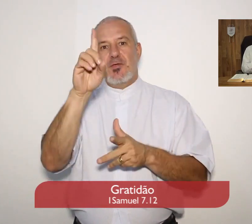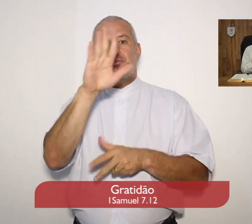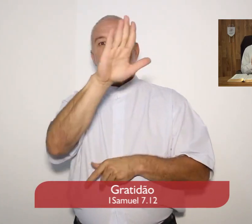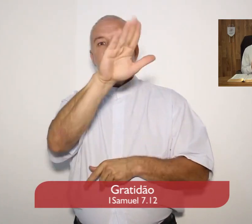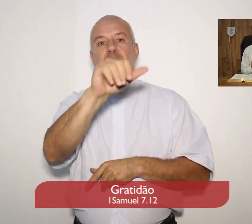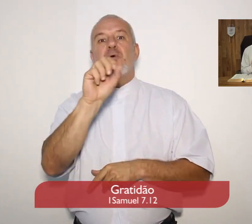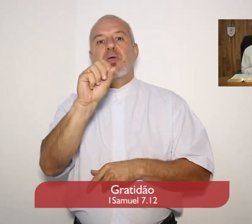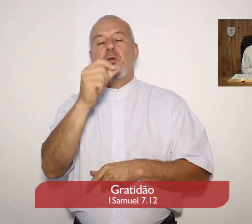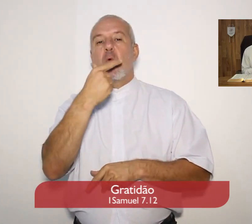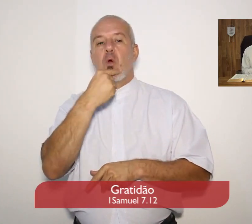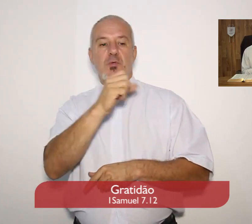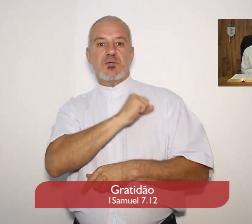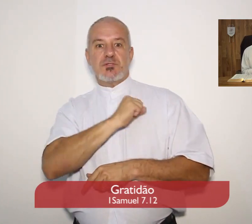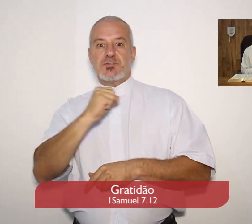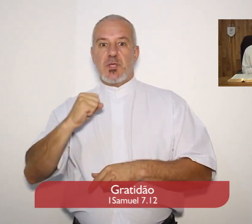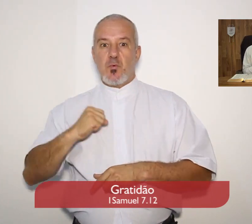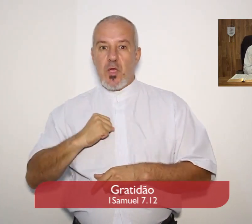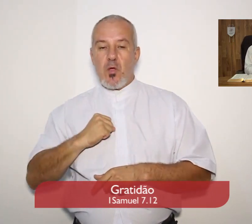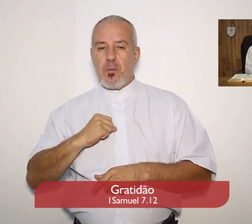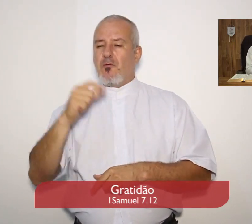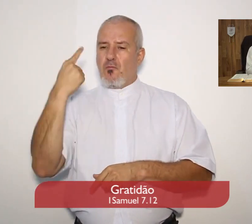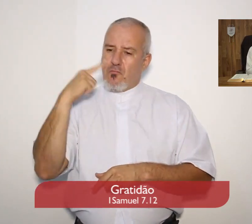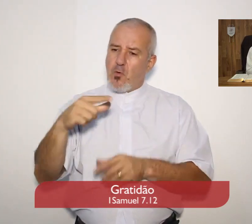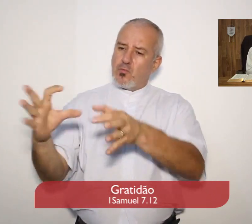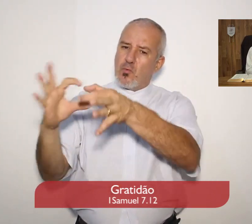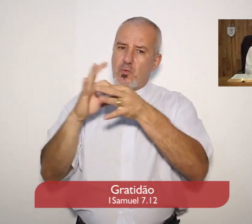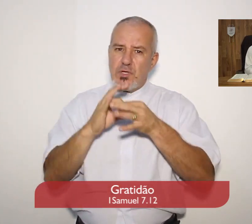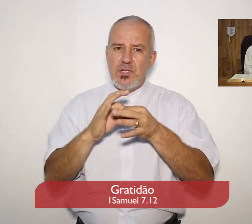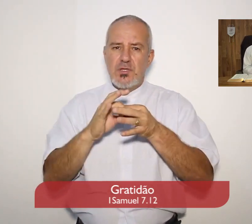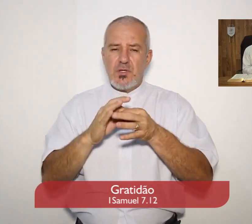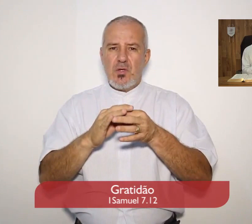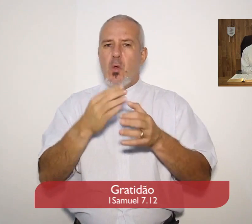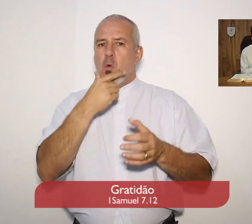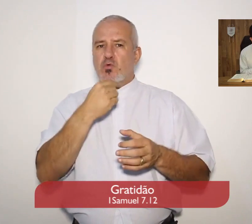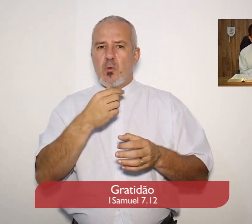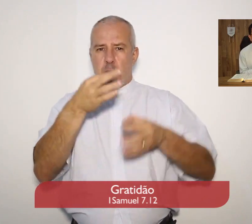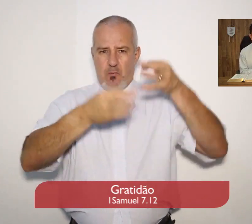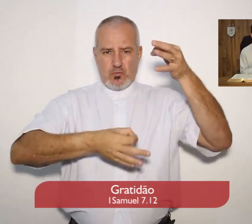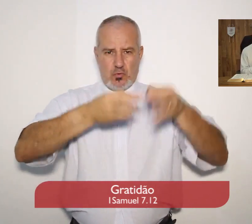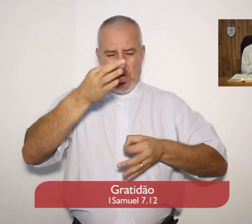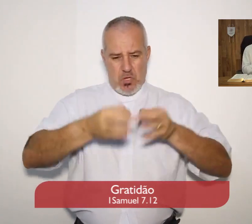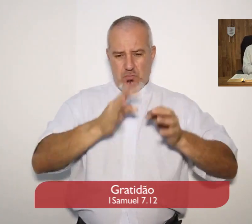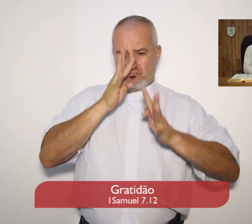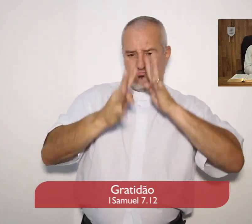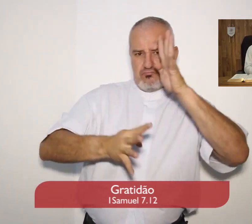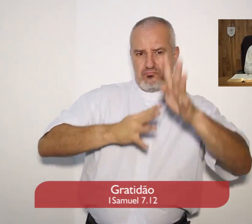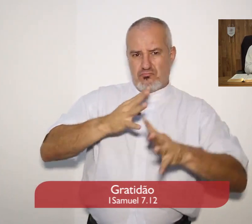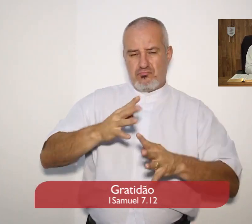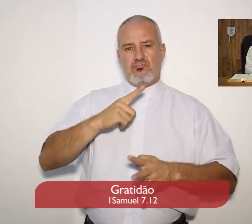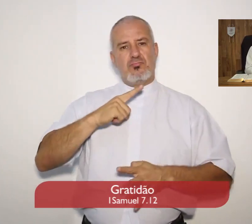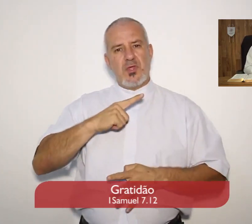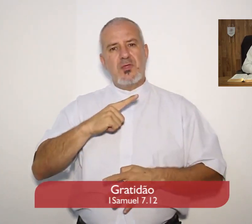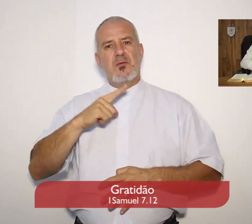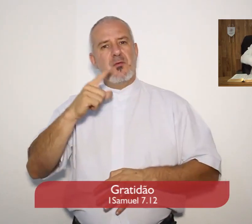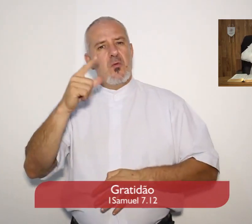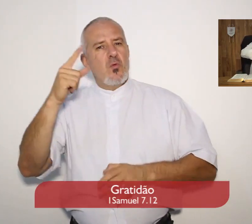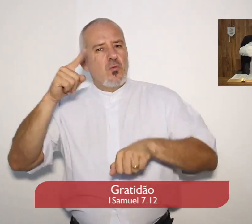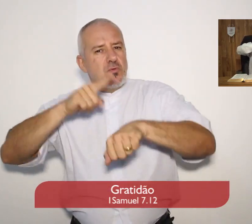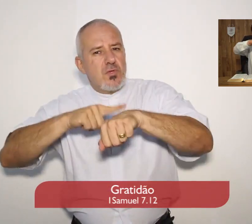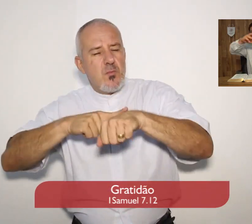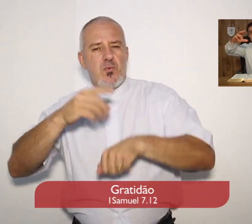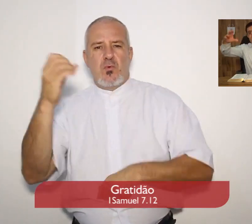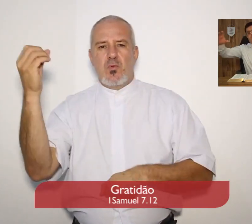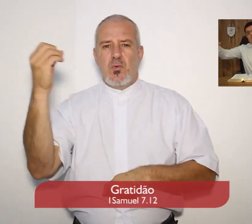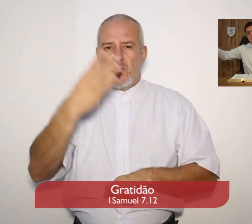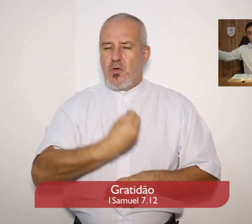era turbulenta dos juízes e o novo tempo, que se considerava um sonho humano. Todas